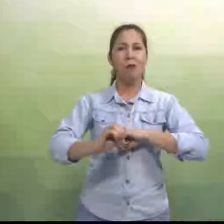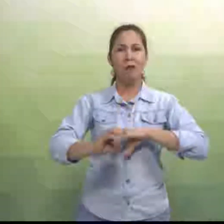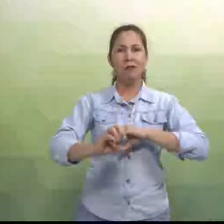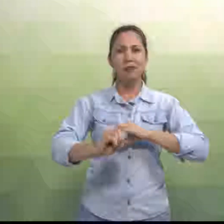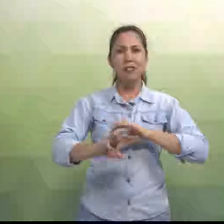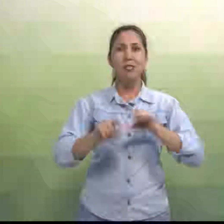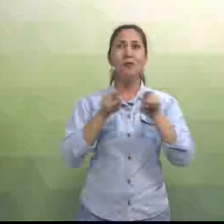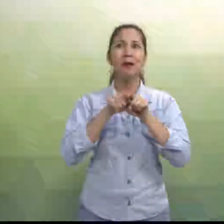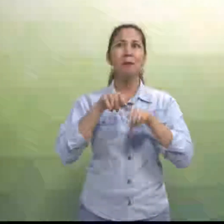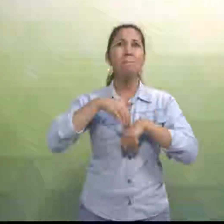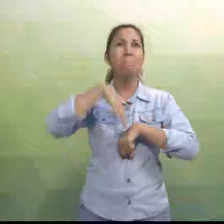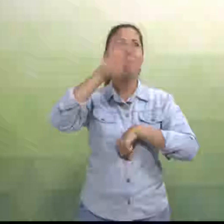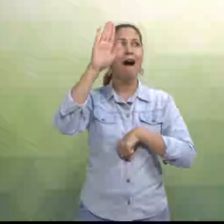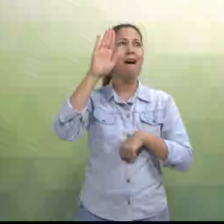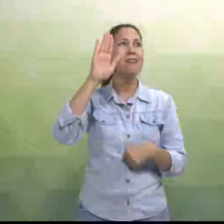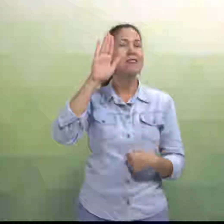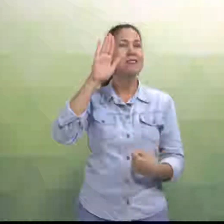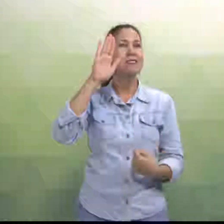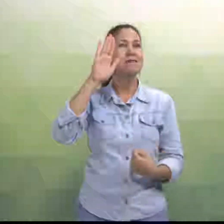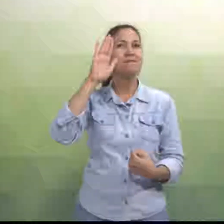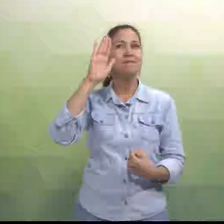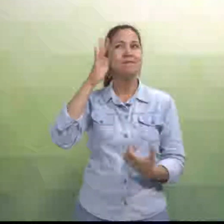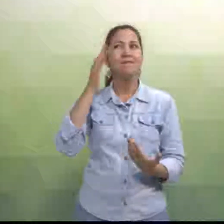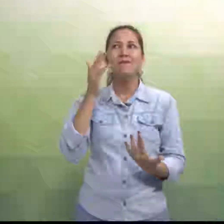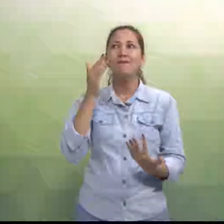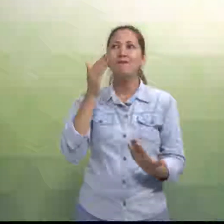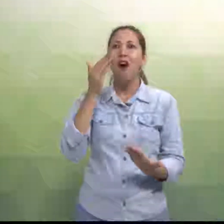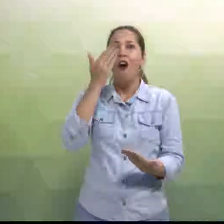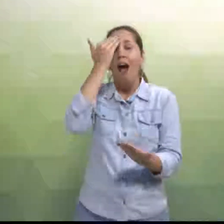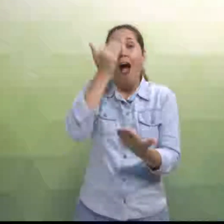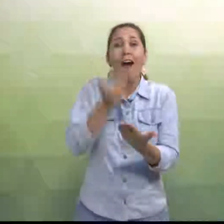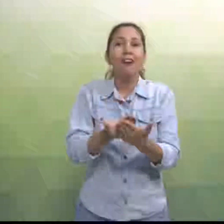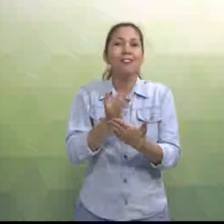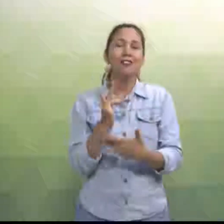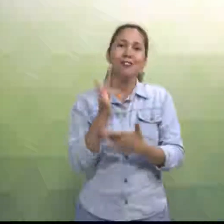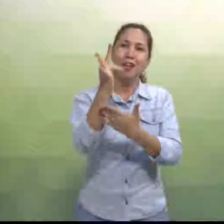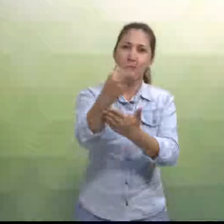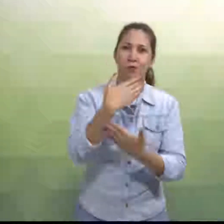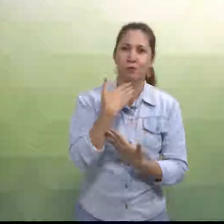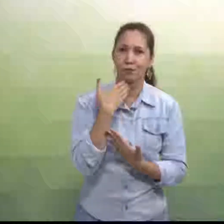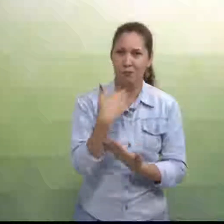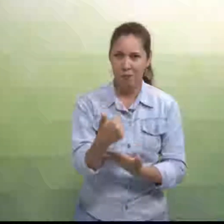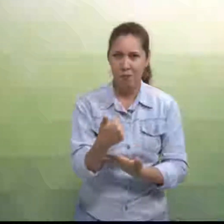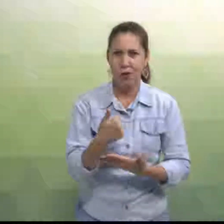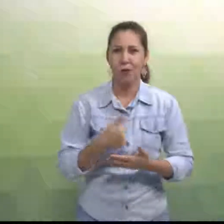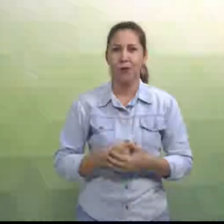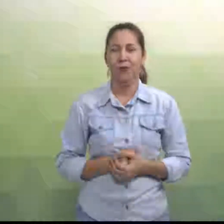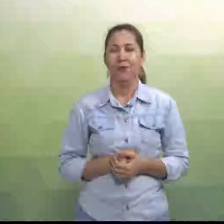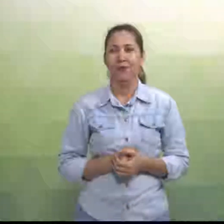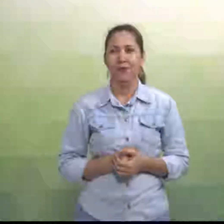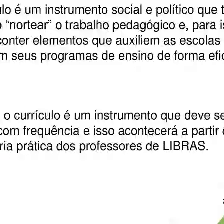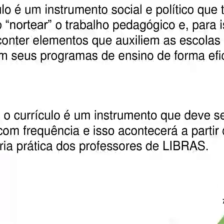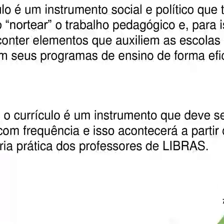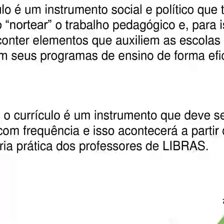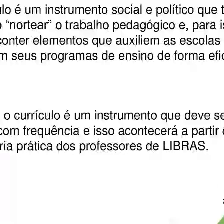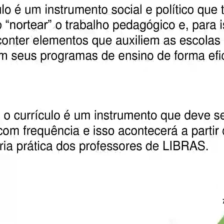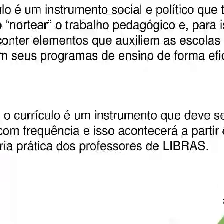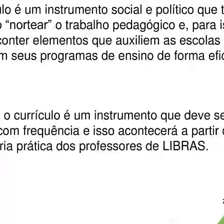tenham segurança no processo de ensino, onde haja uma crença em um futuro melhor nesse processo de ensino.